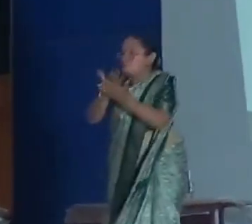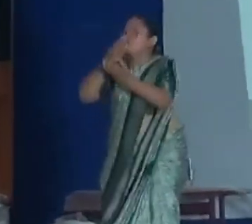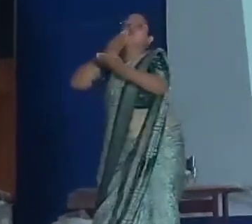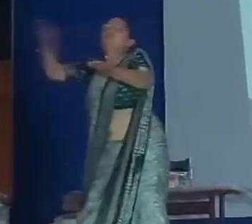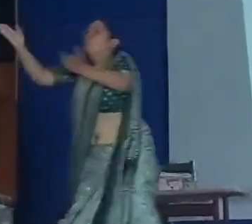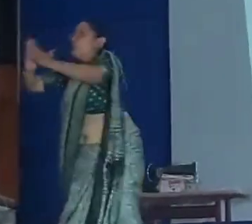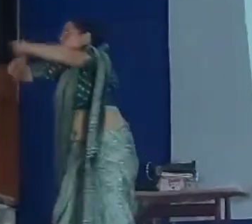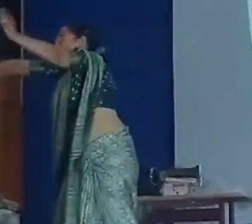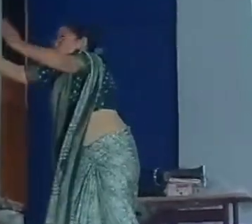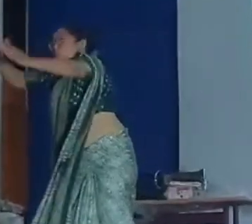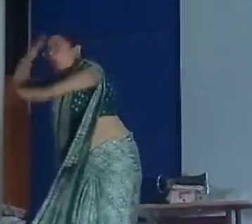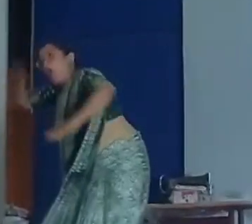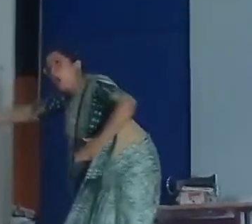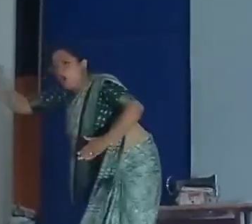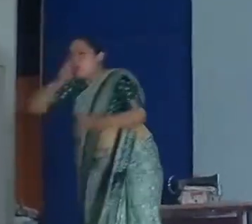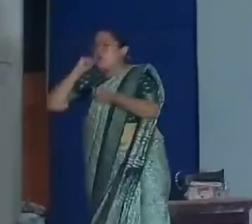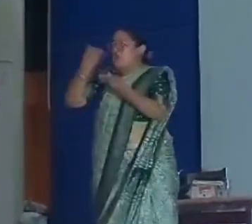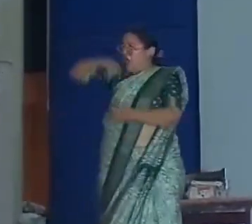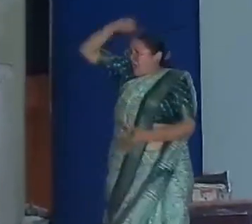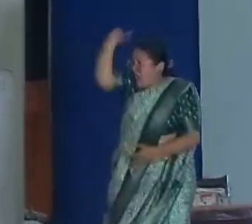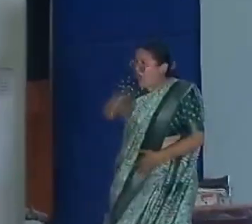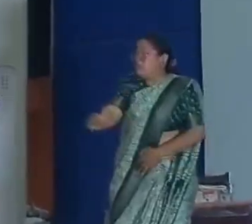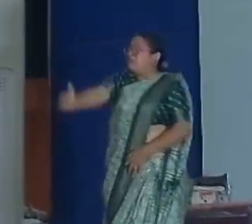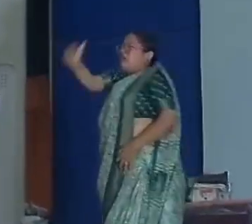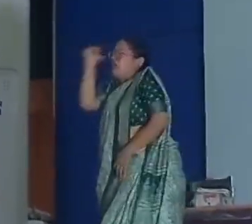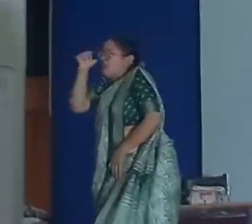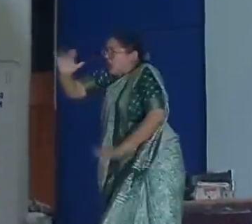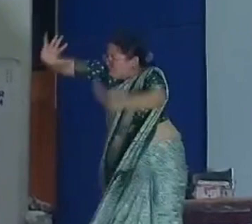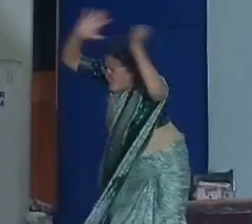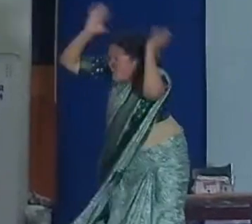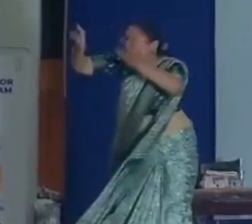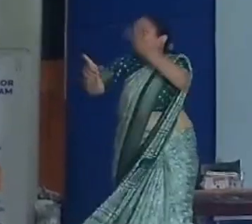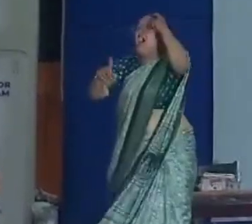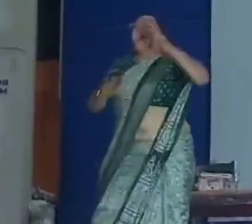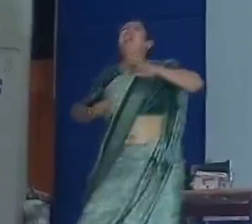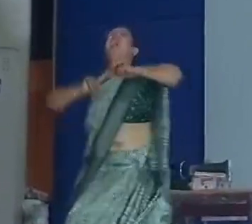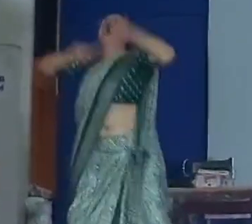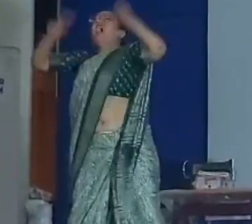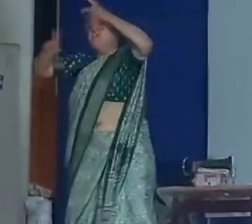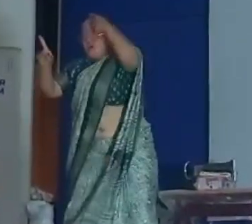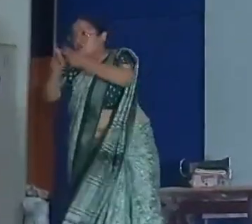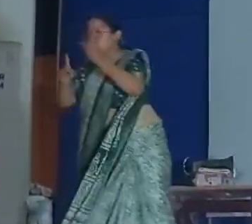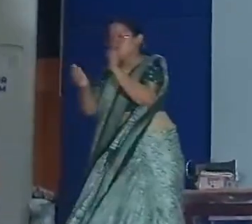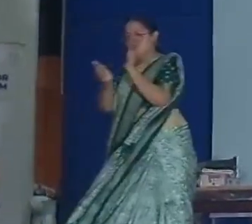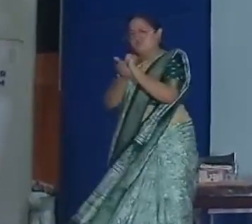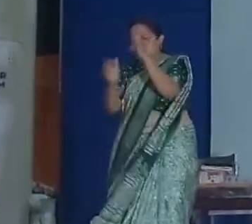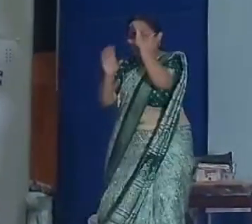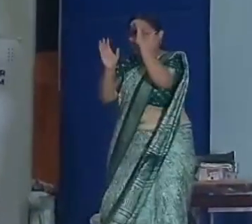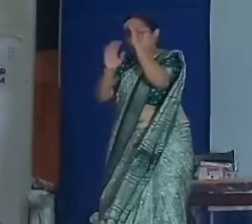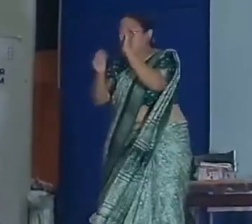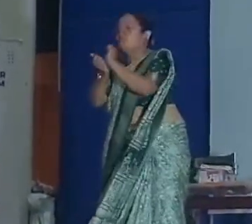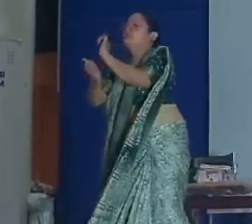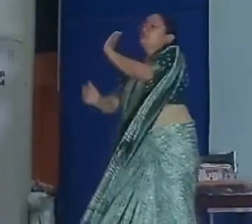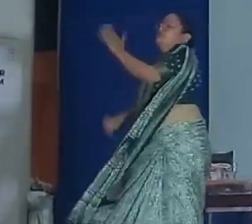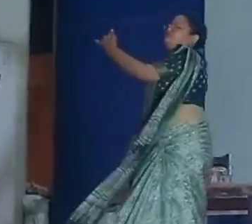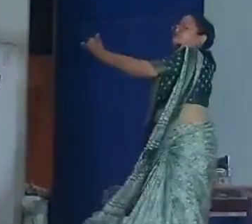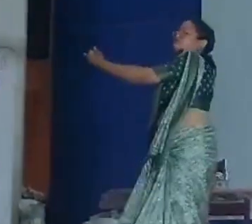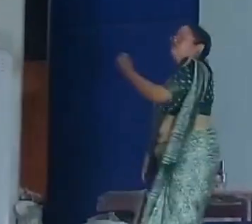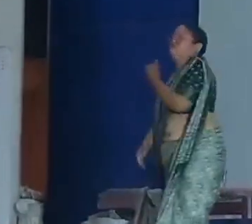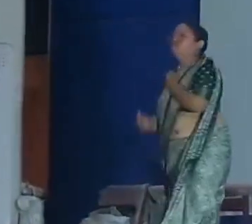को तो कहता अरे नहीं नहीं सारे आस पड़ोस को पता है कि मेरे लड़के बहुत पीता है और मैंने ऐसा कुछ नहीं किया। अब हम वहाँ पर भी कंफ्यूज